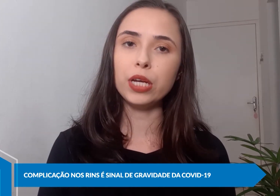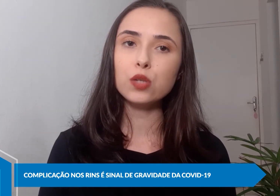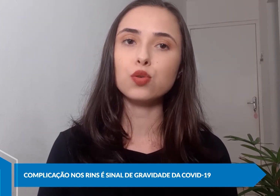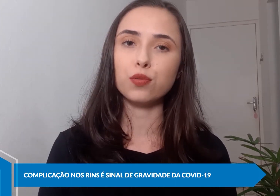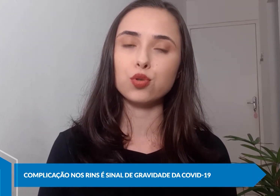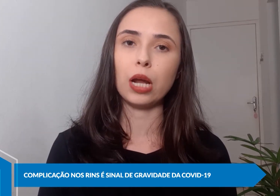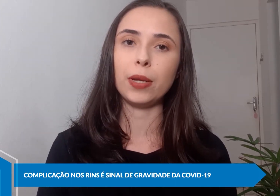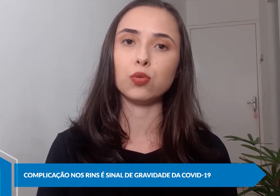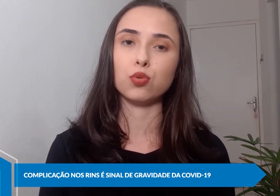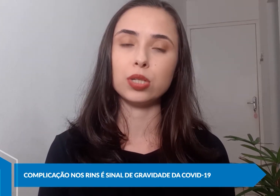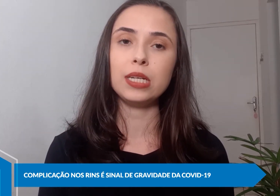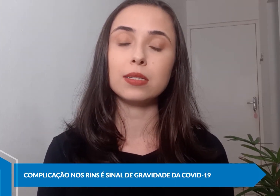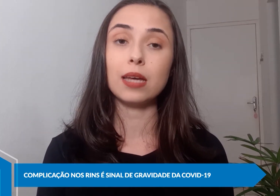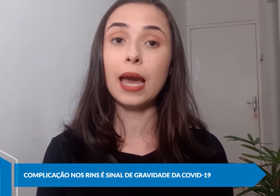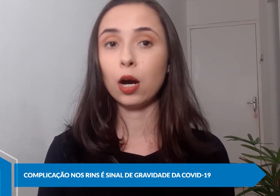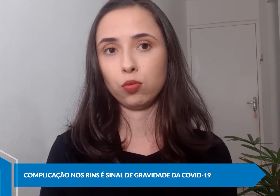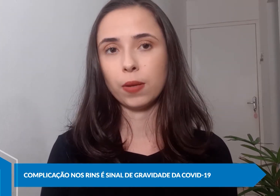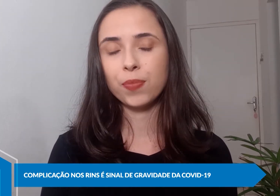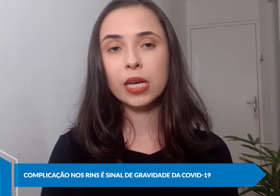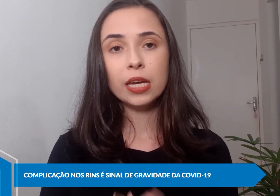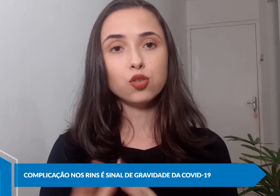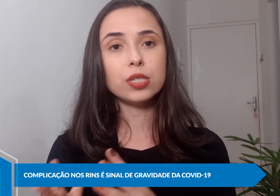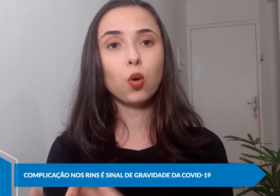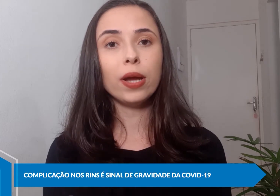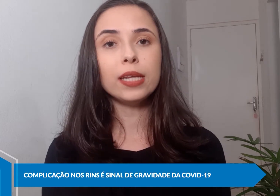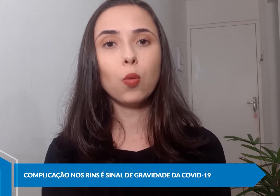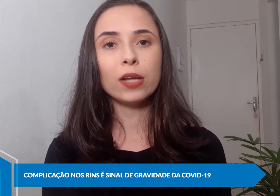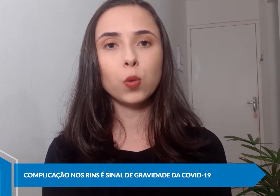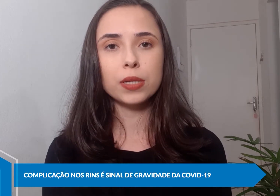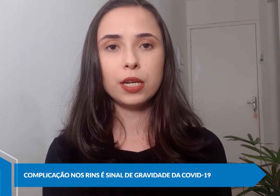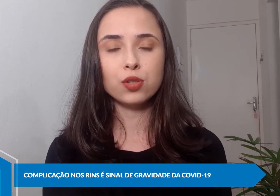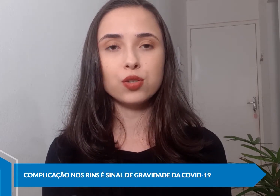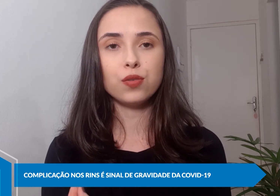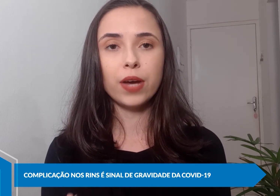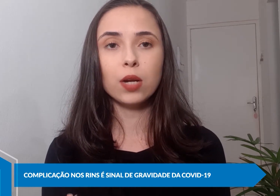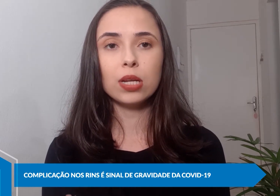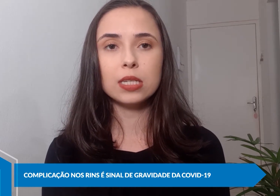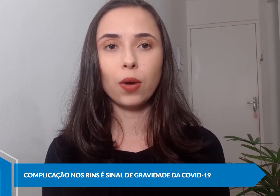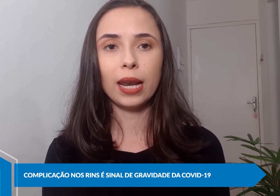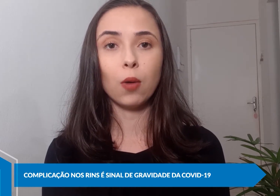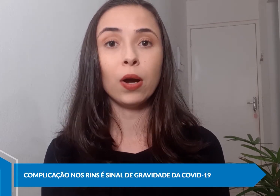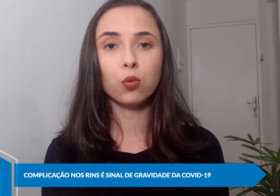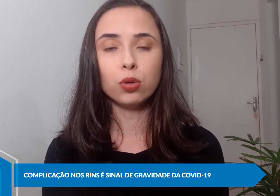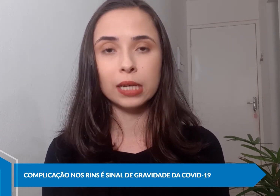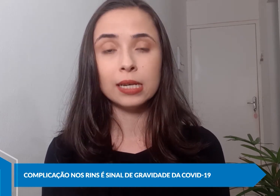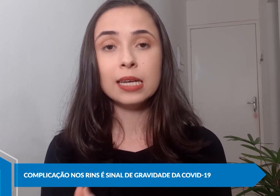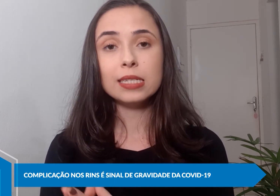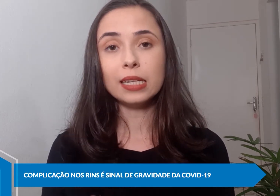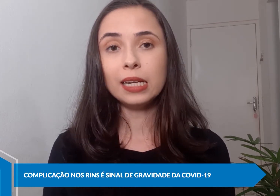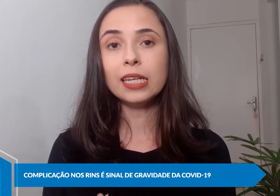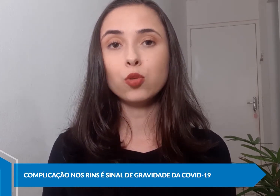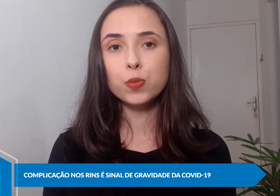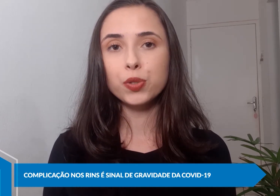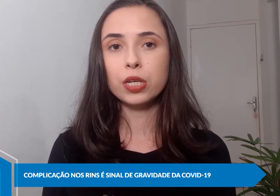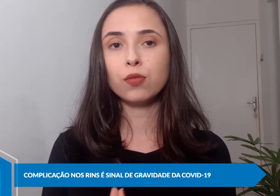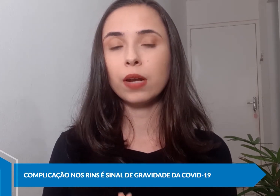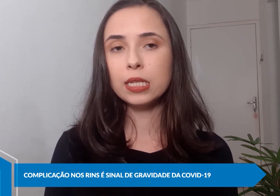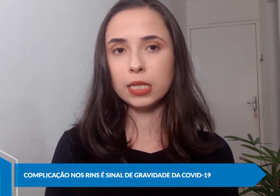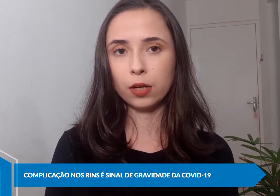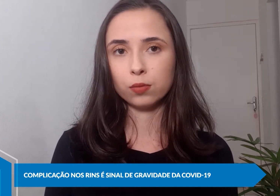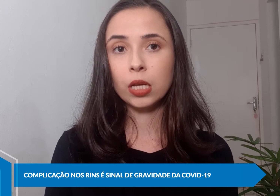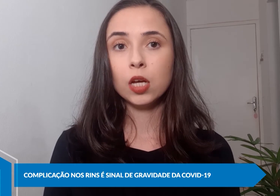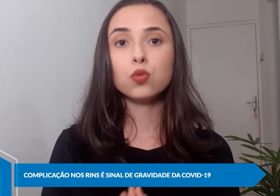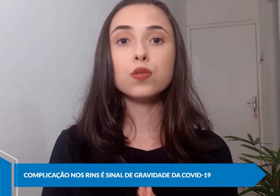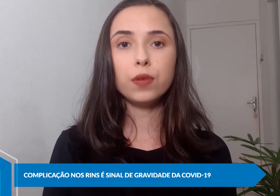prejuízo do funcionamento dos rins é alta. De 54 pacientes que tiveram lesão renal aguda, 72%